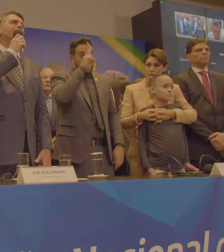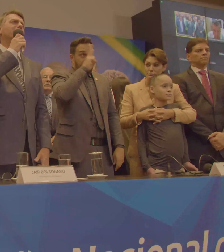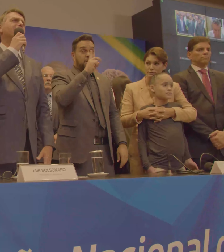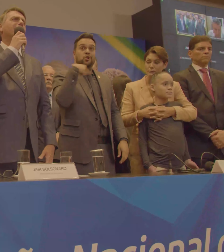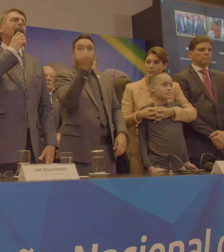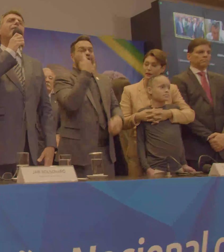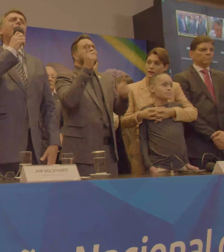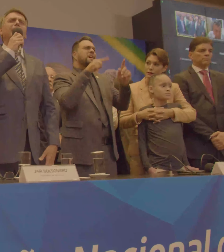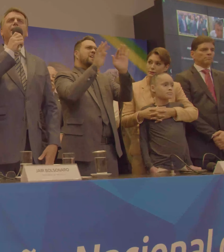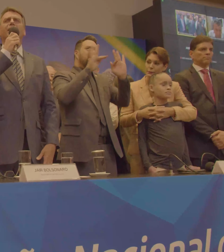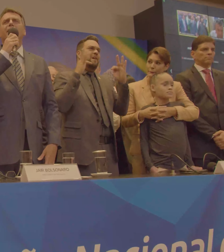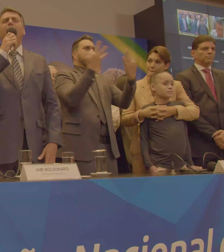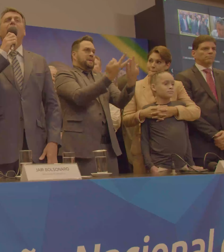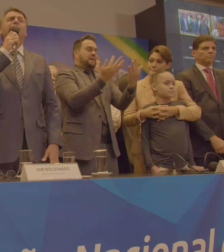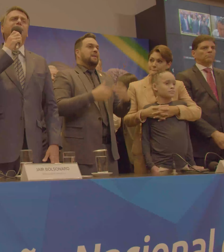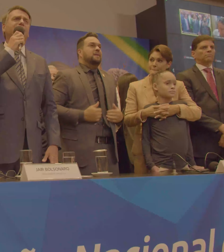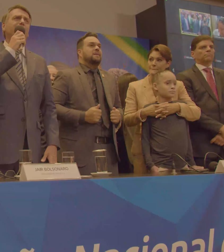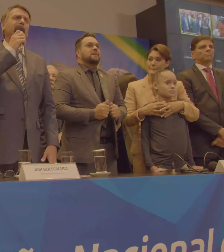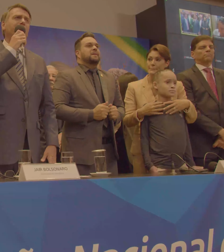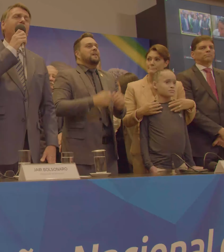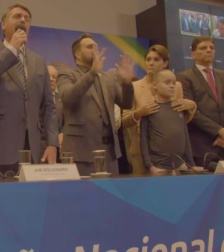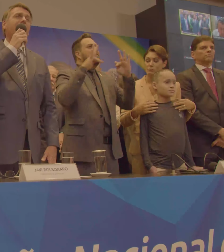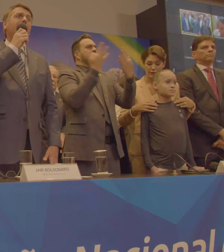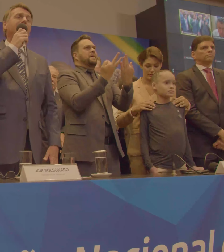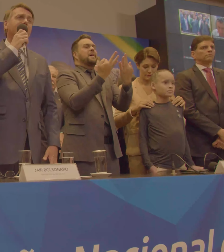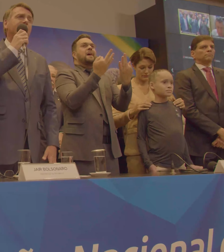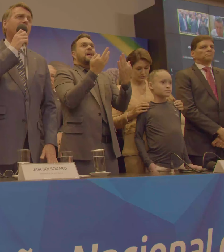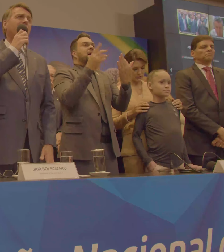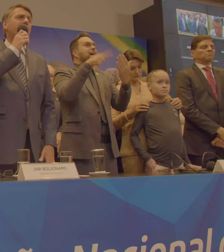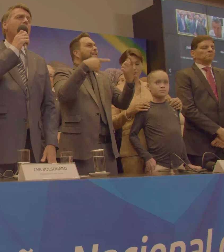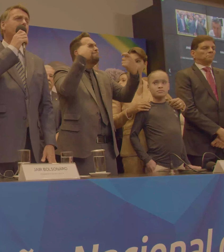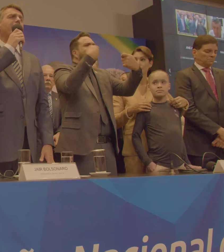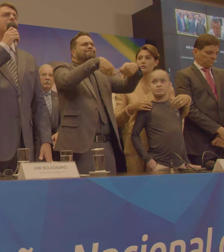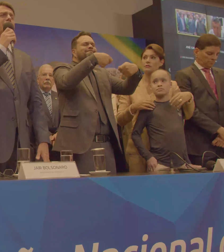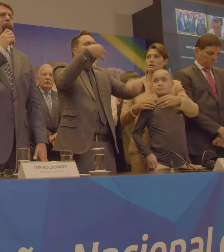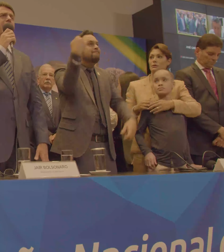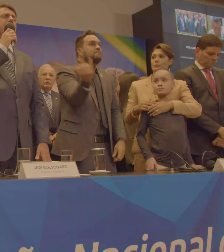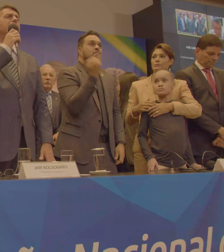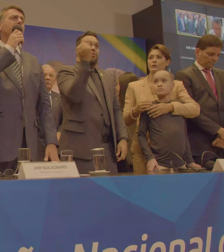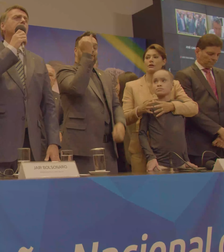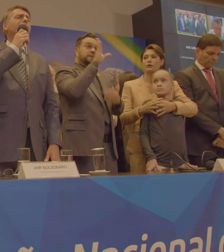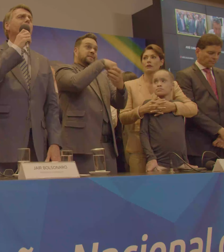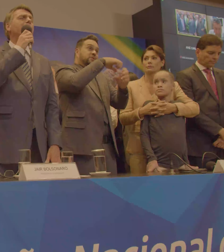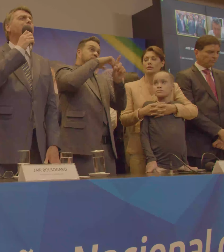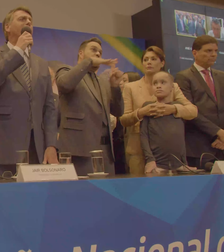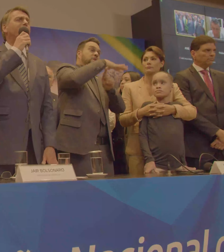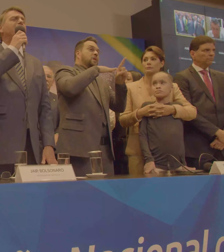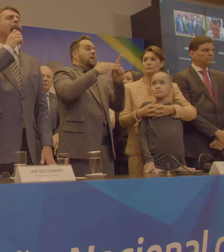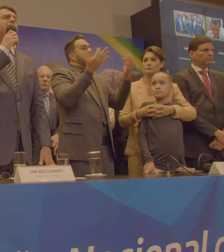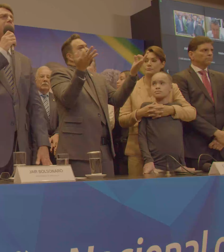grande família. E a família é excepcional, é necessária para a sociedade termos uma